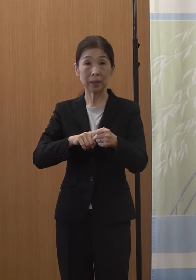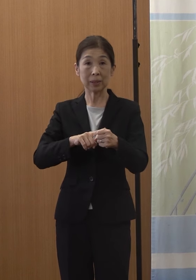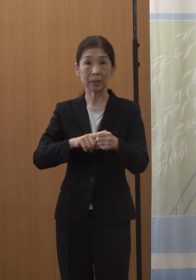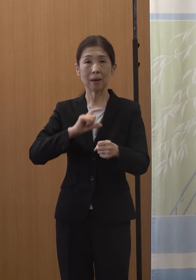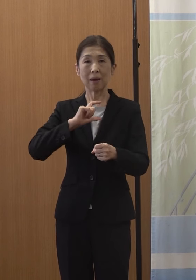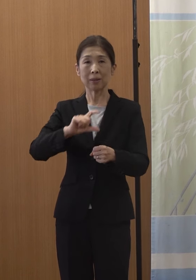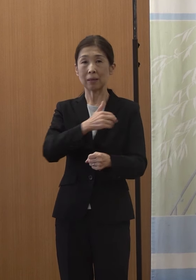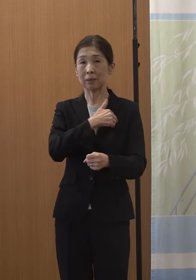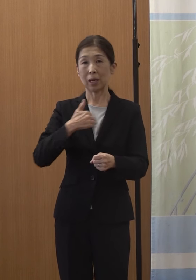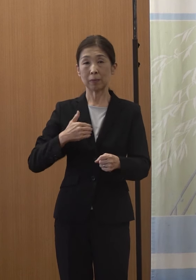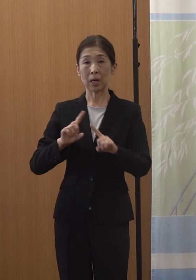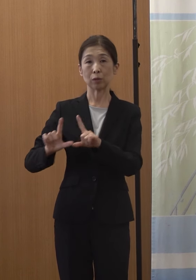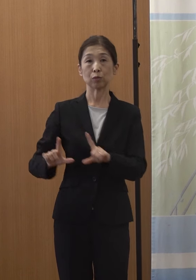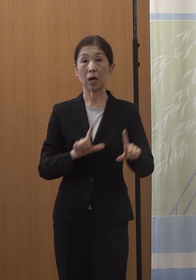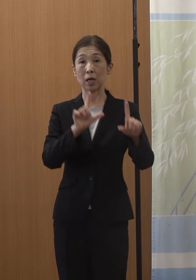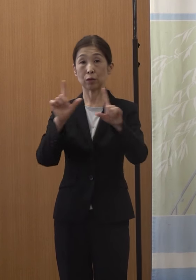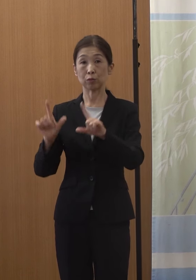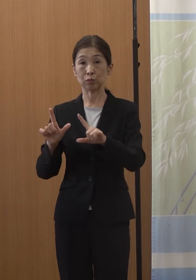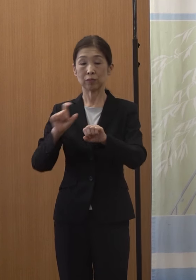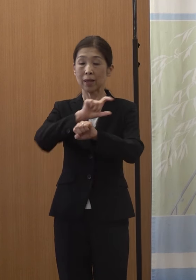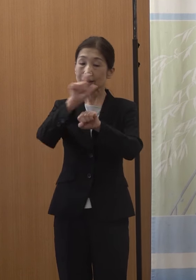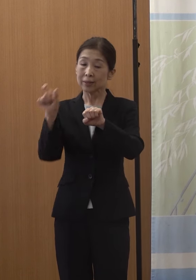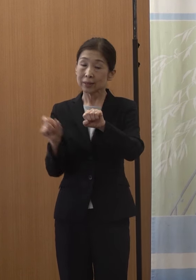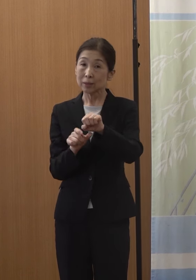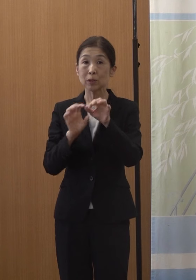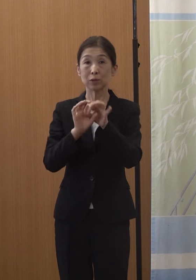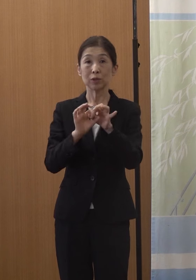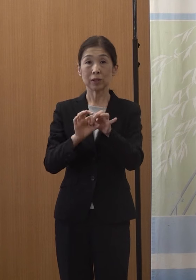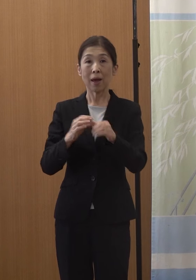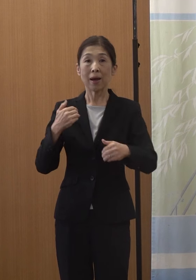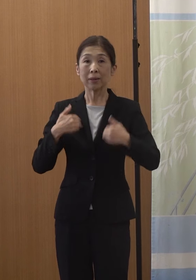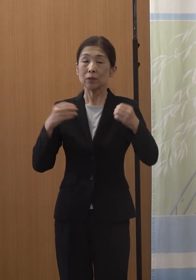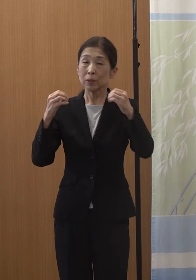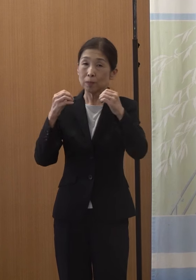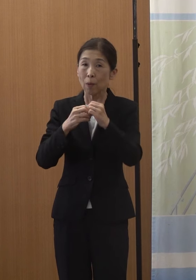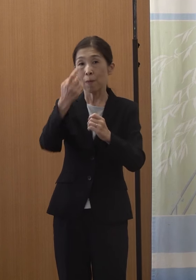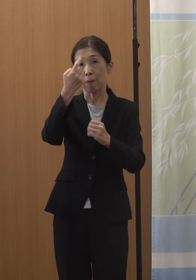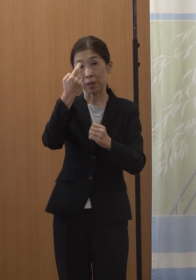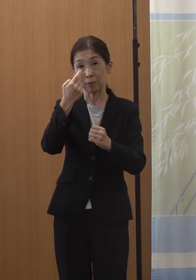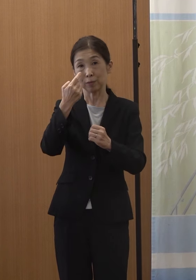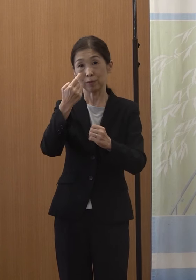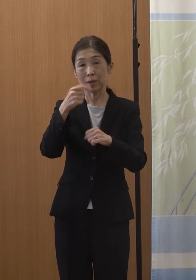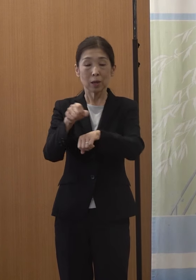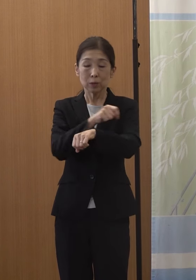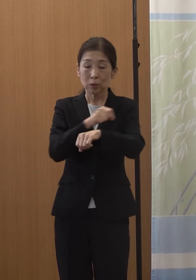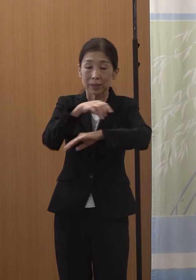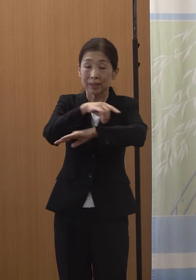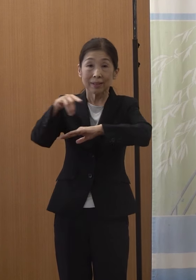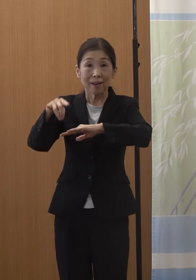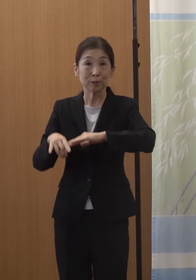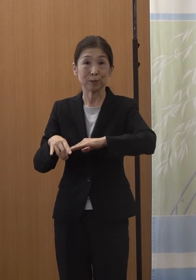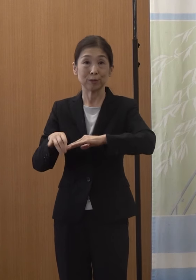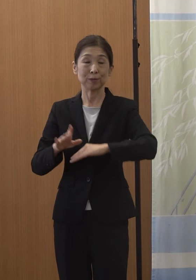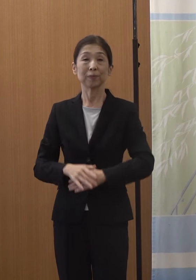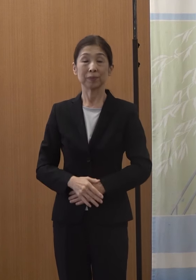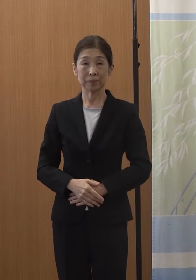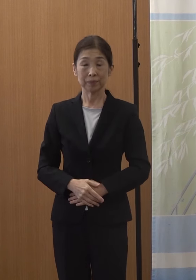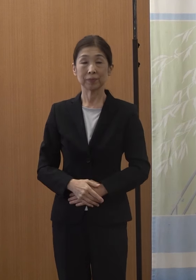ルな暮らしや SDGs について楽しみながら学んでほしいという思いの詰まった特別な企画となっております